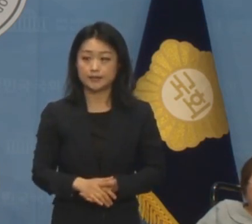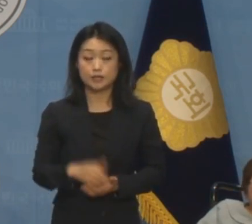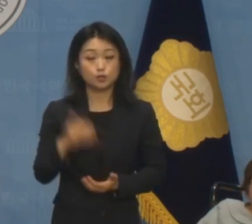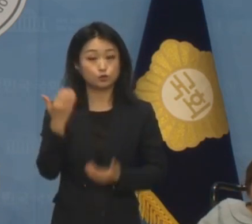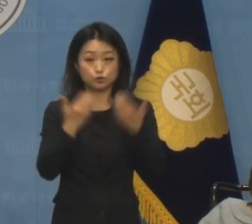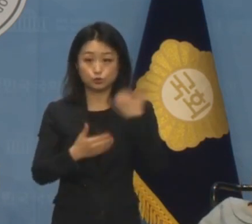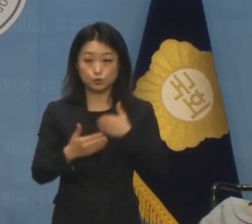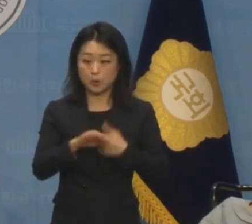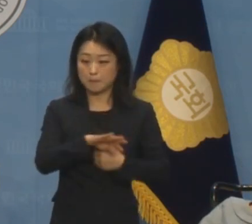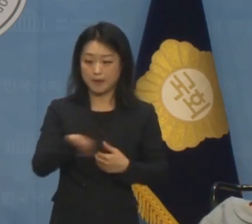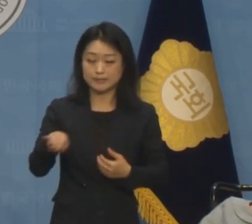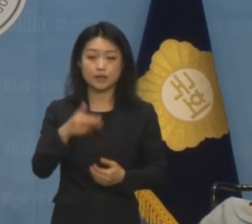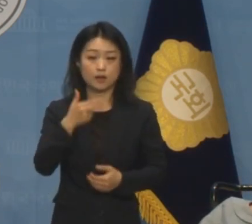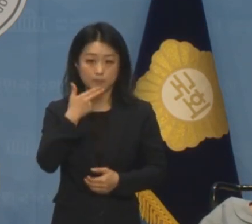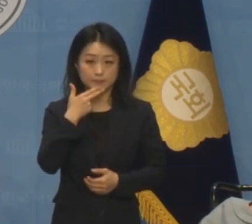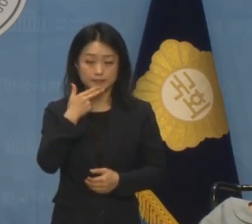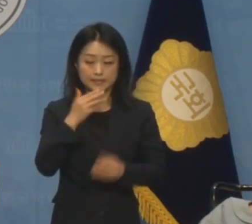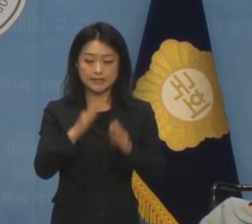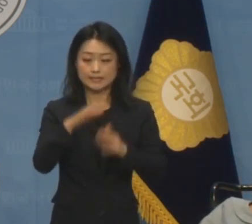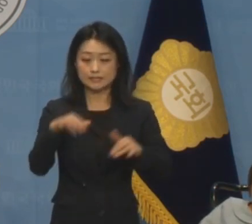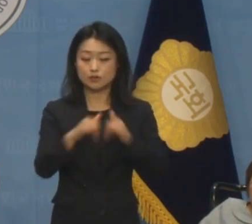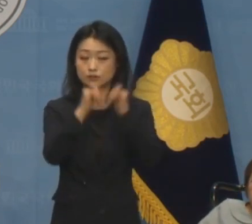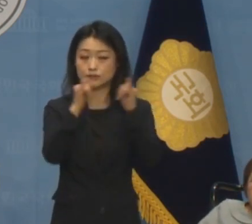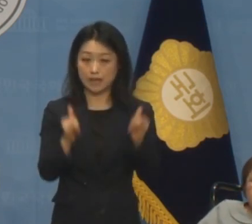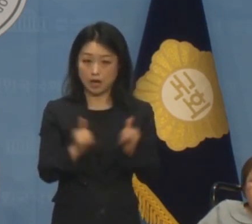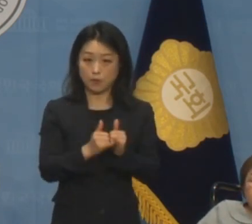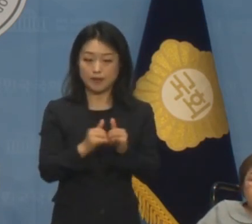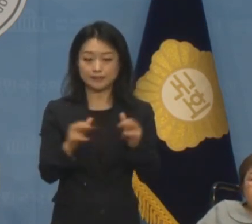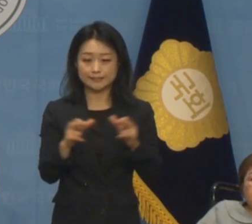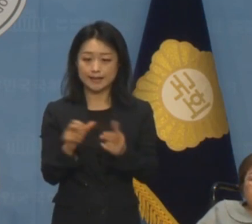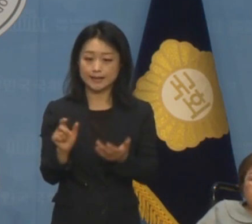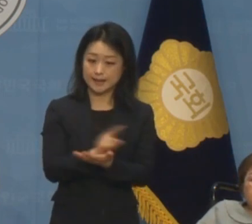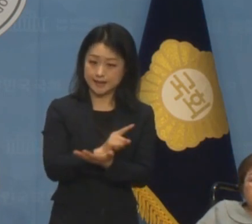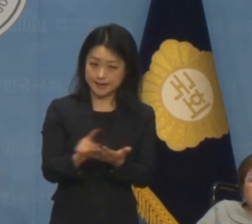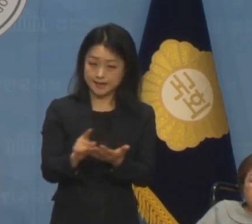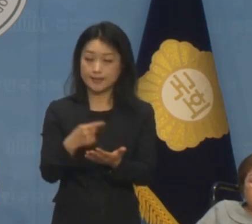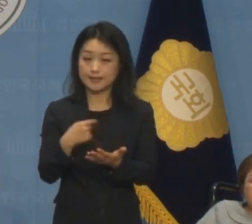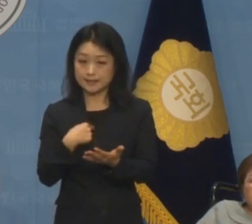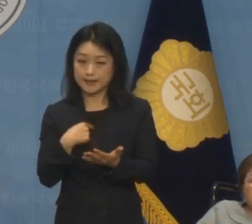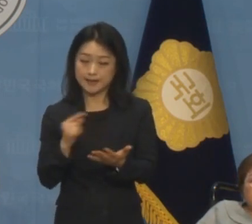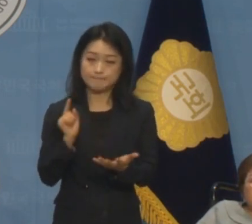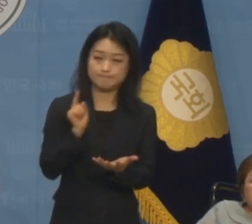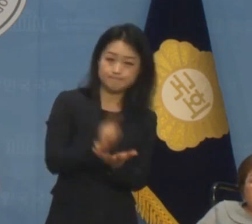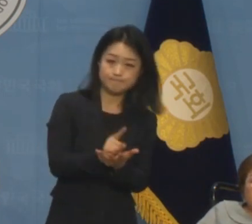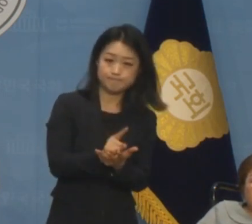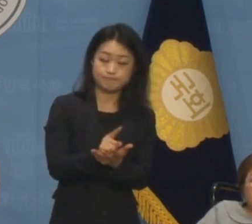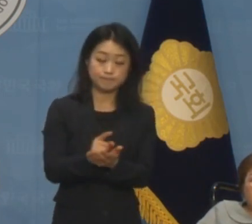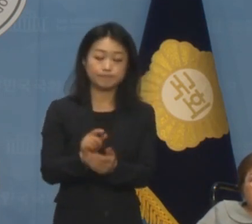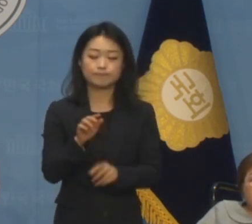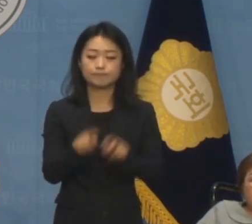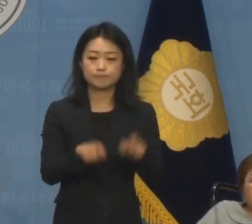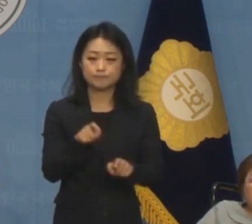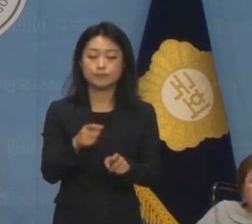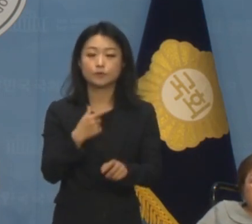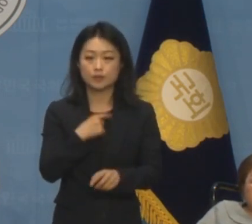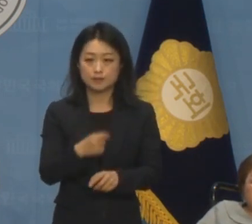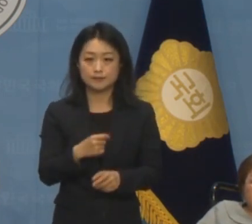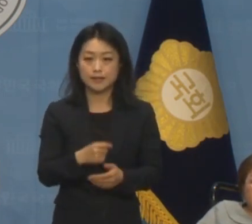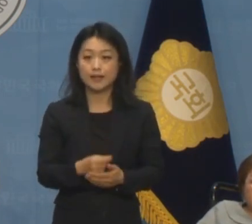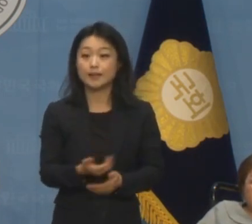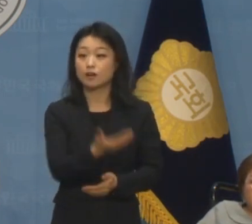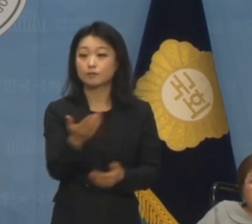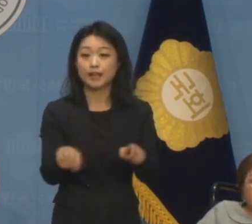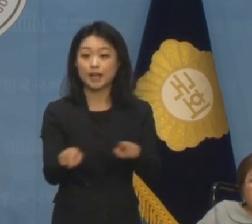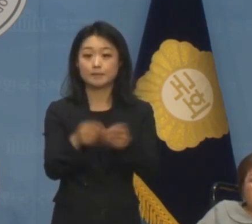누구도 배제되지 않는 지역사회를 위해 한 걸음 더 나아가겠습니다.